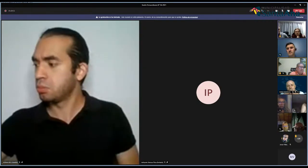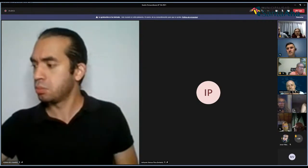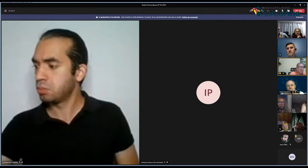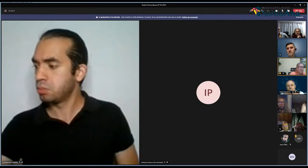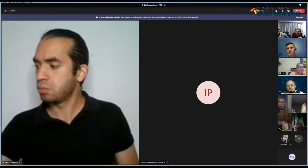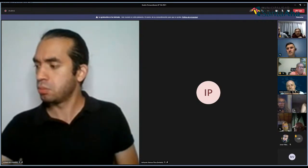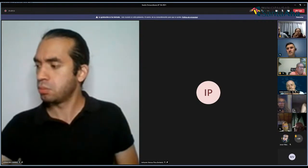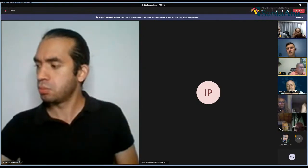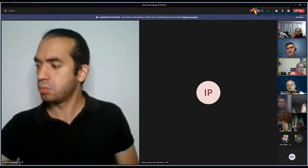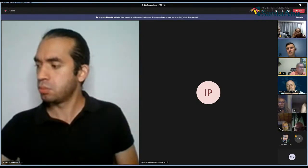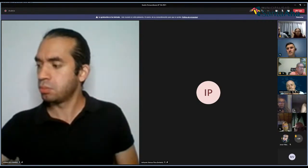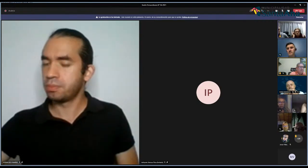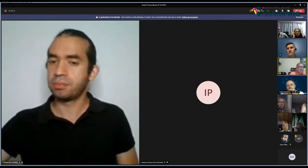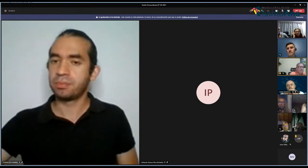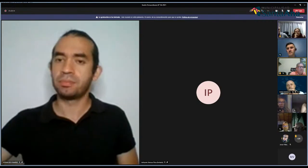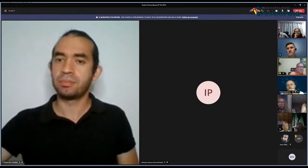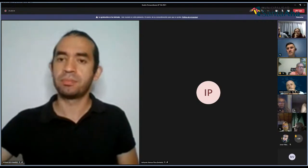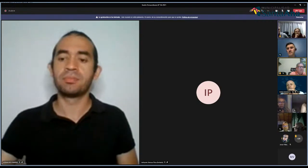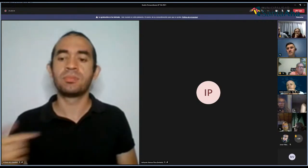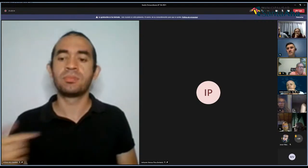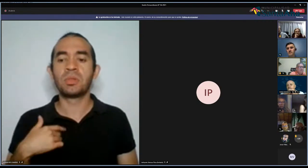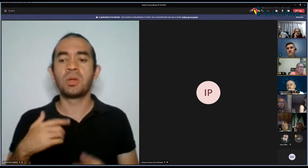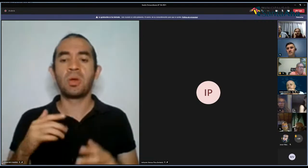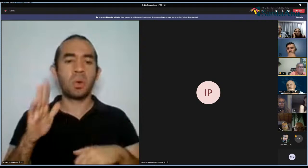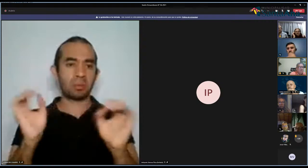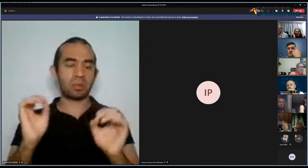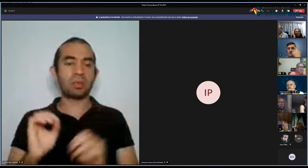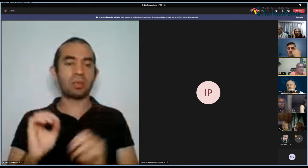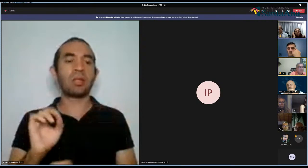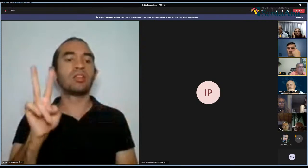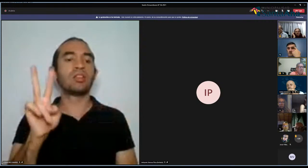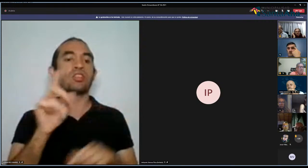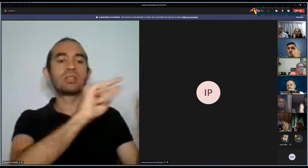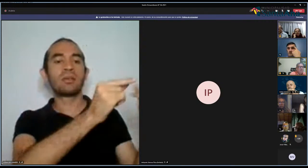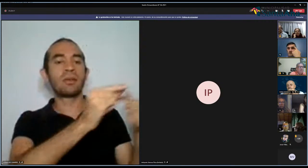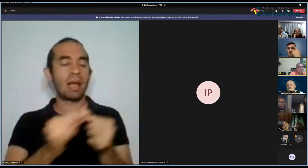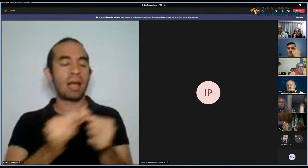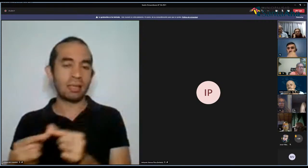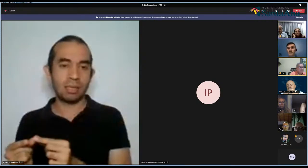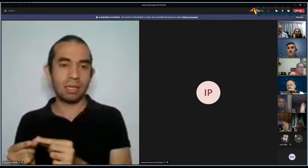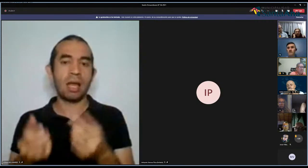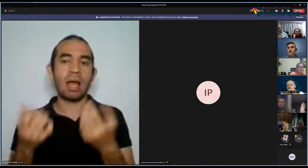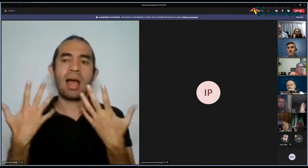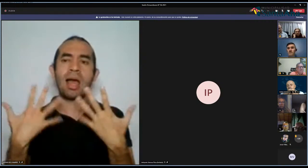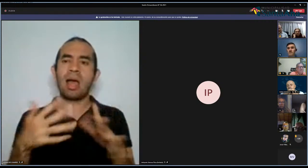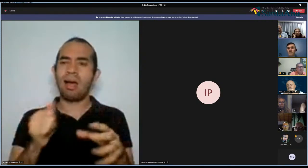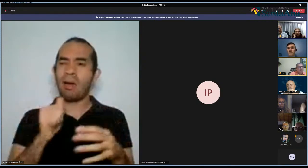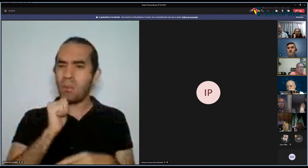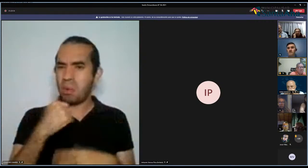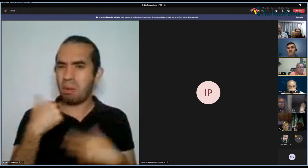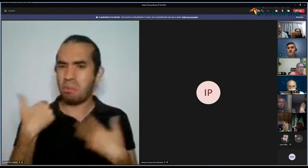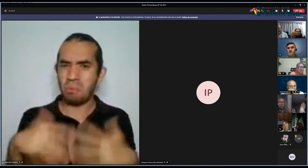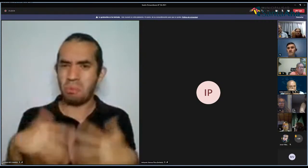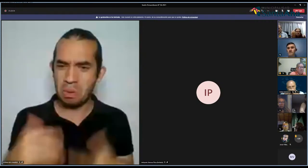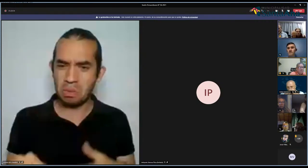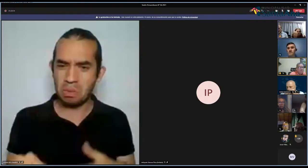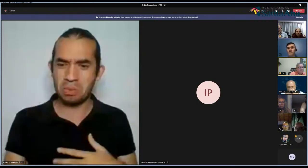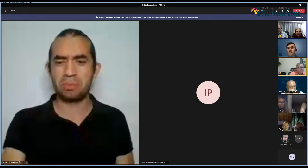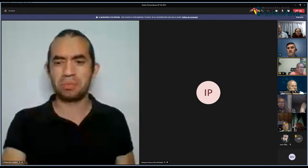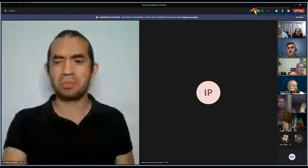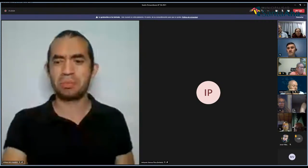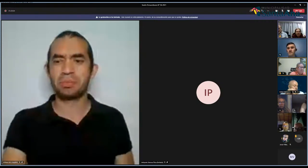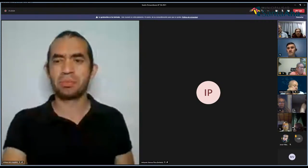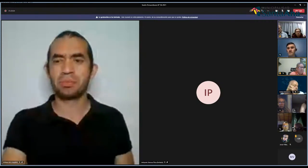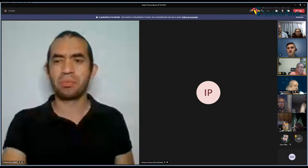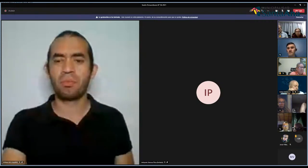digamos al unir esas dos quebradas es demasiada demasiada el agua que baja entonces ok